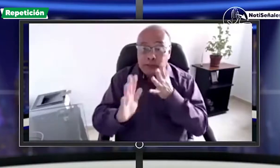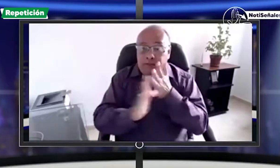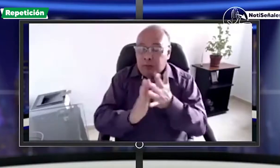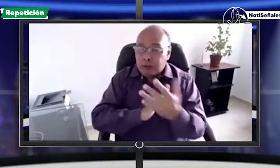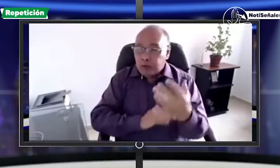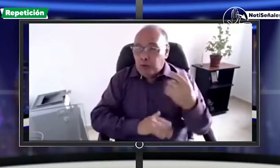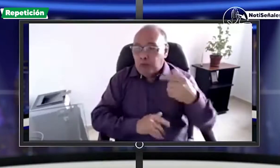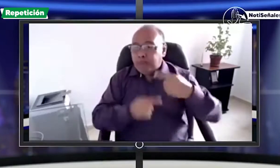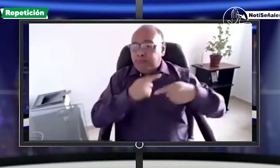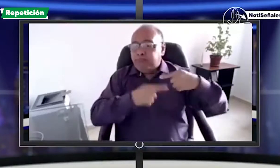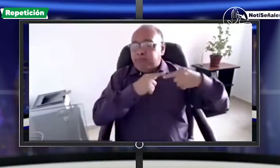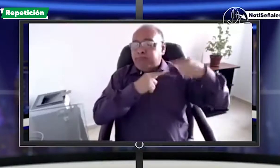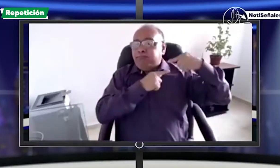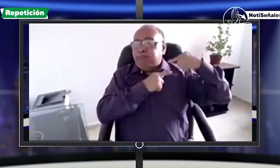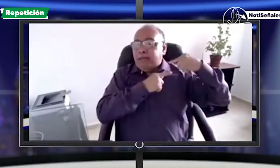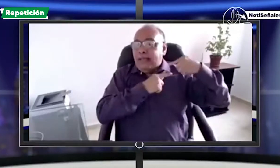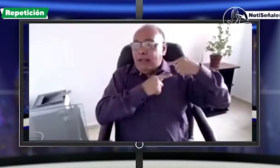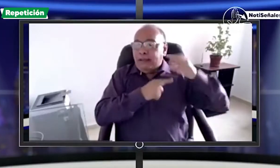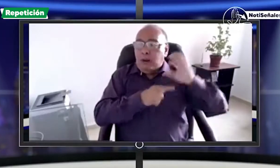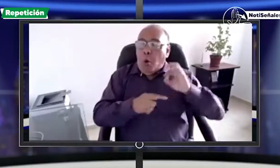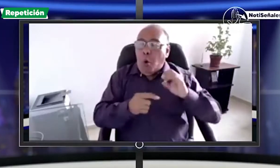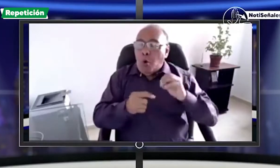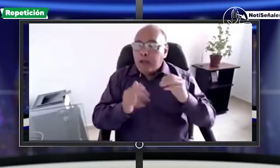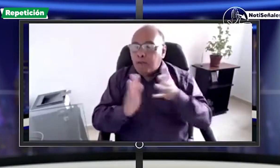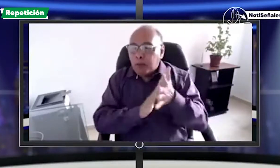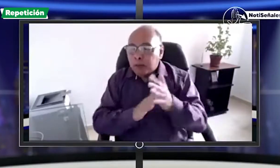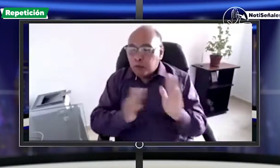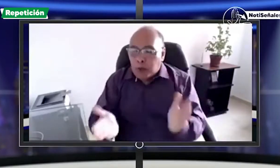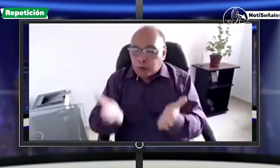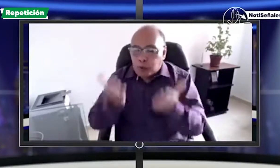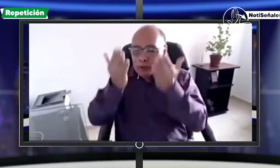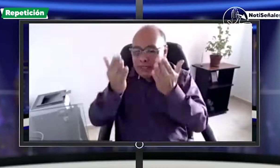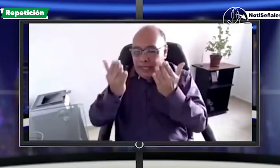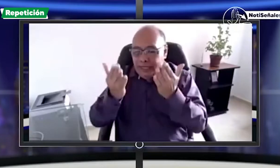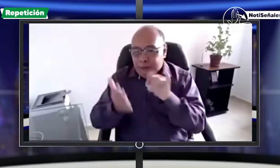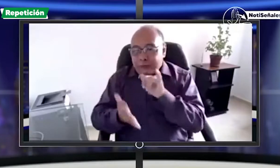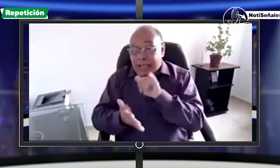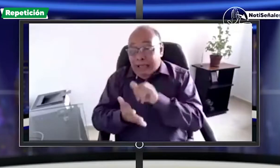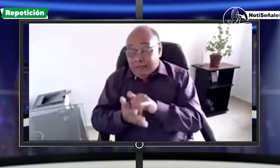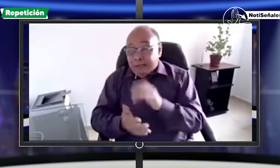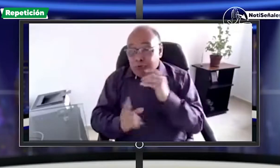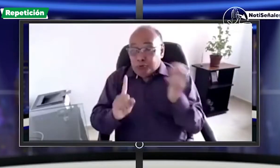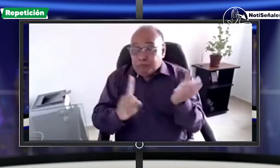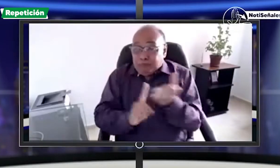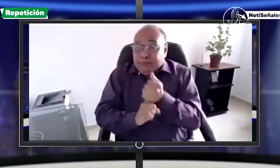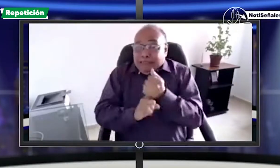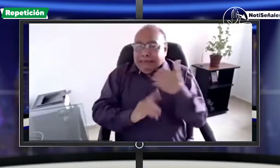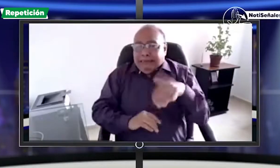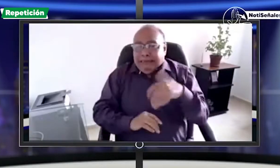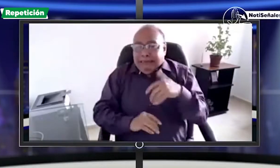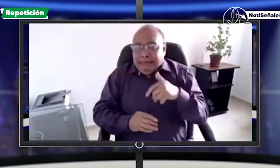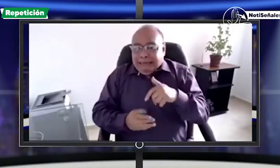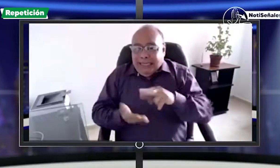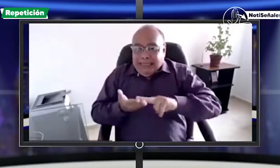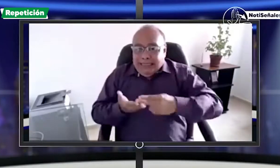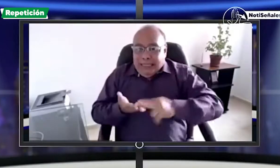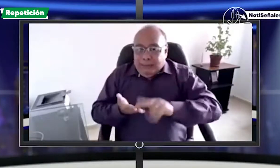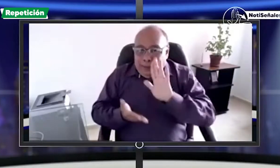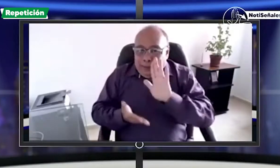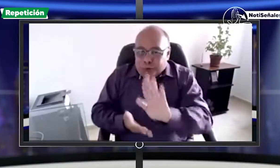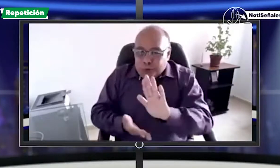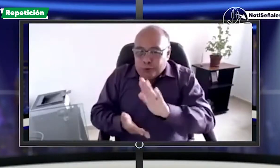pues el servicio durante todo el día y a veces llega algún intérprete nuevo que no conoce la información